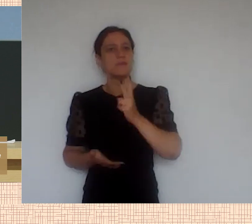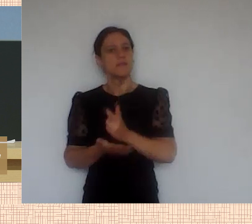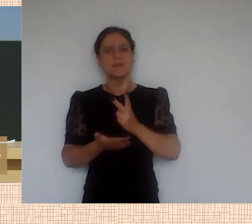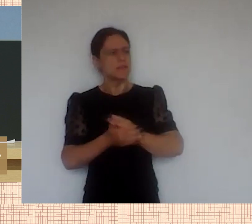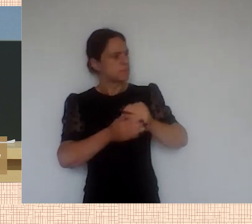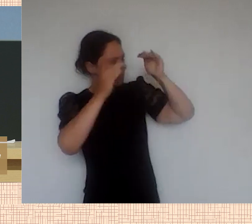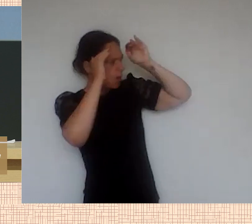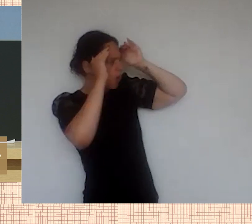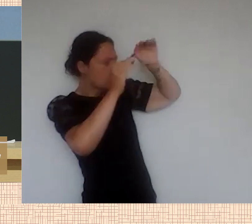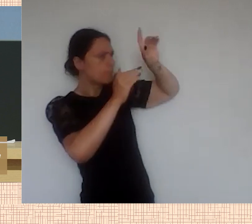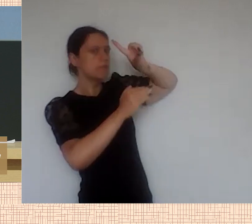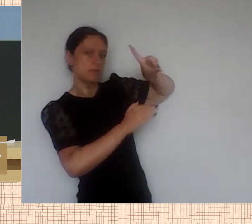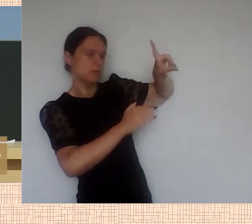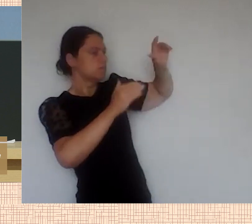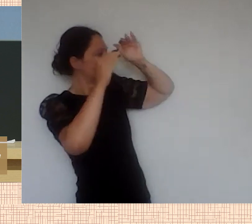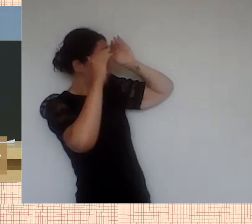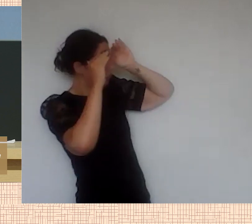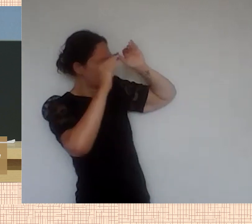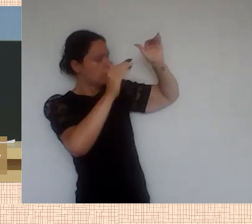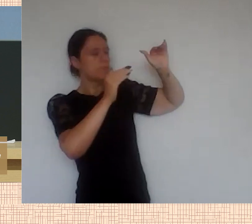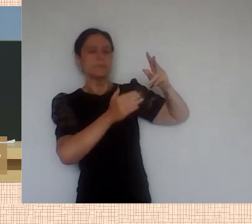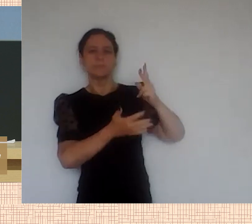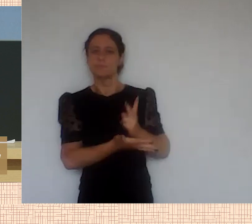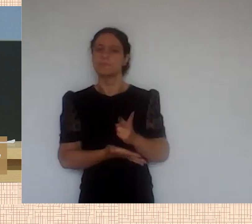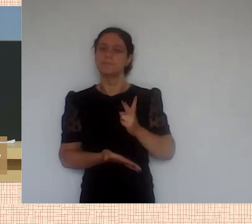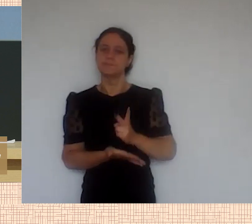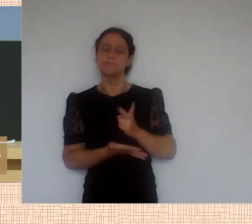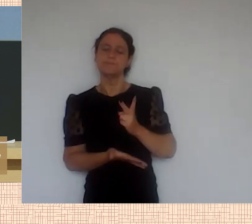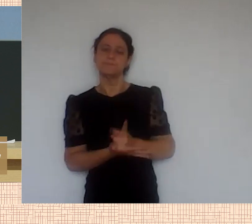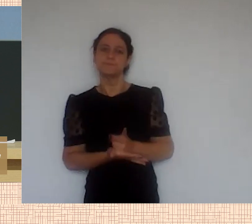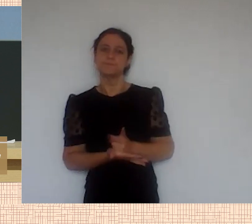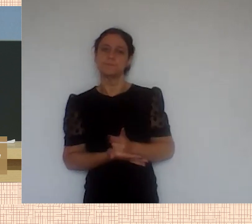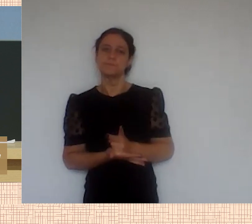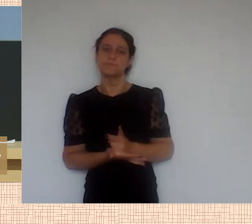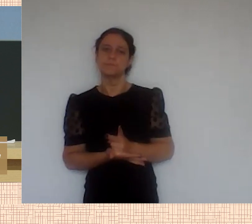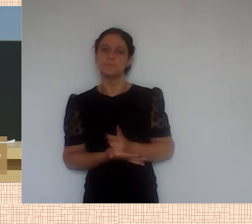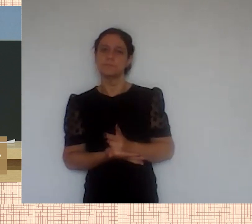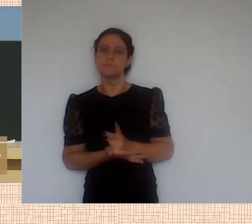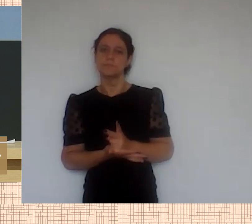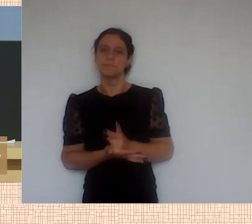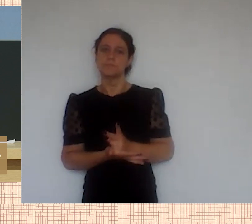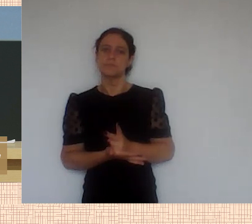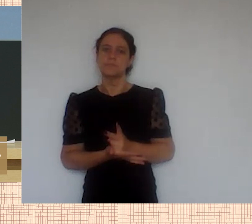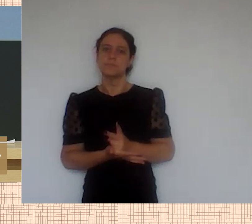Senhor, por intermédio de Moisés.